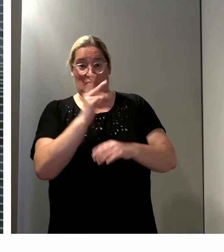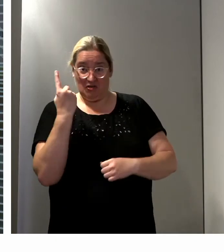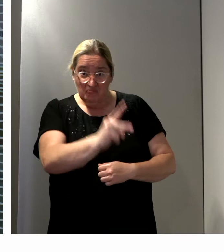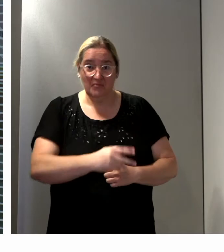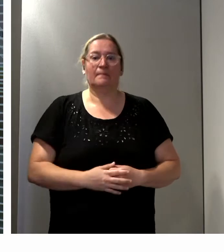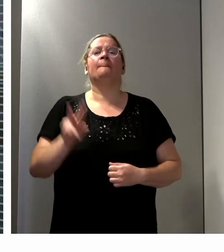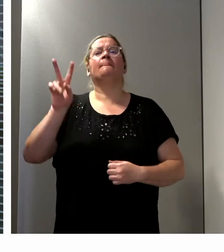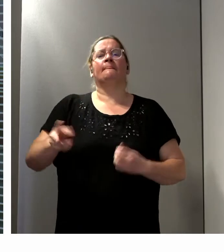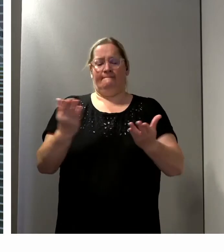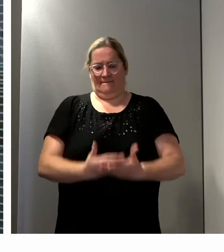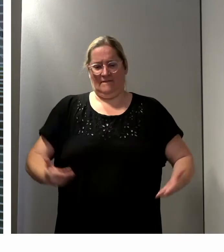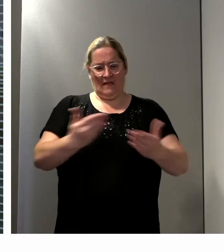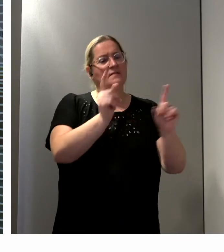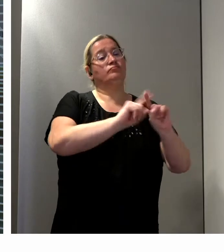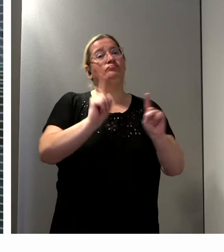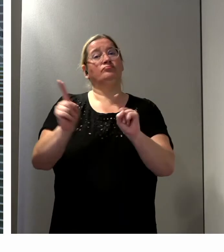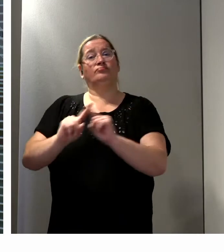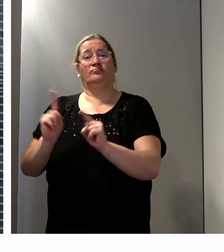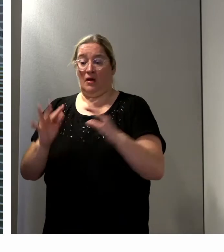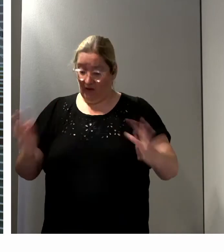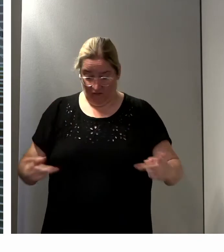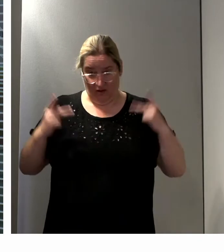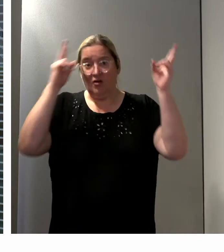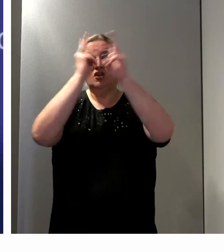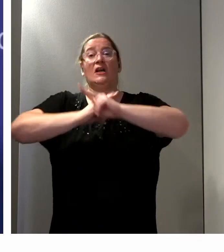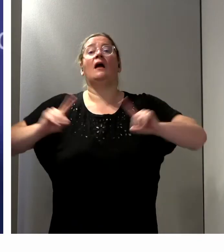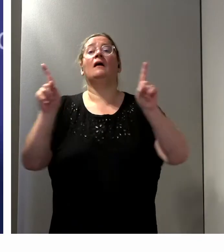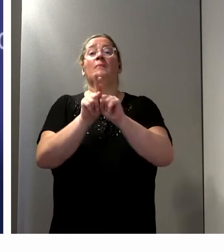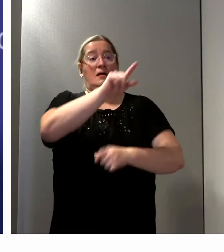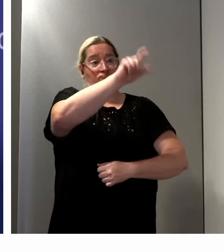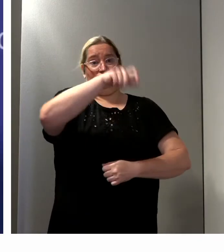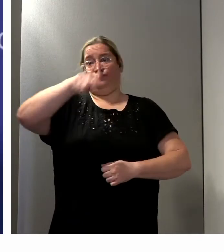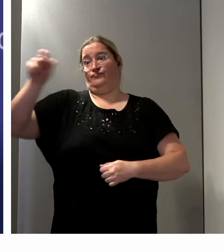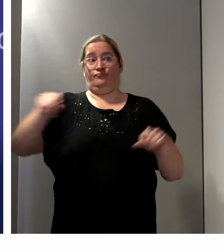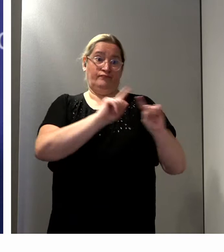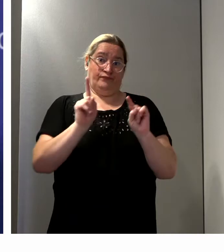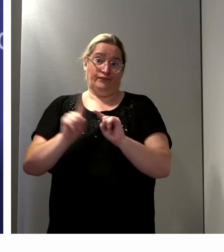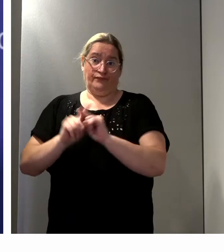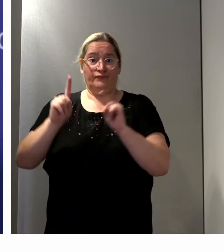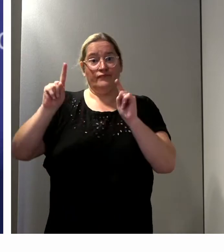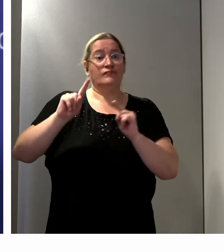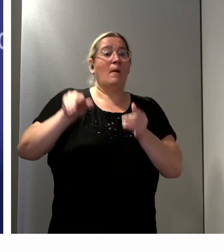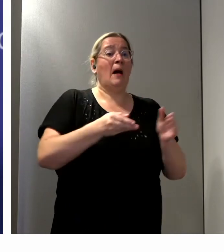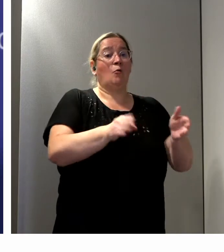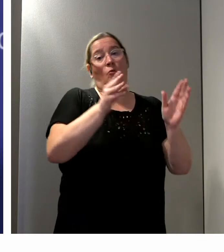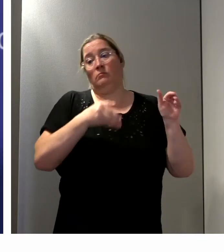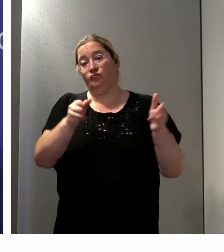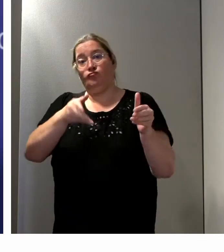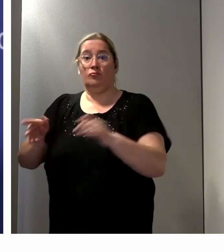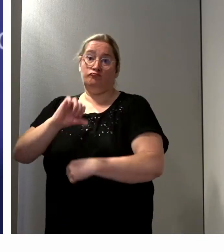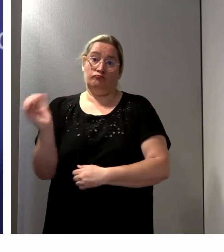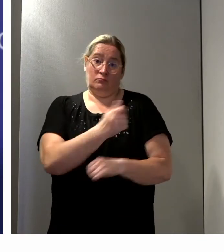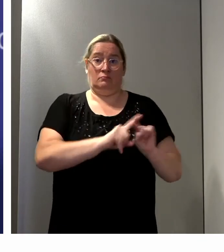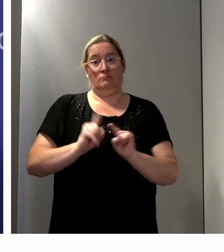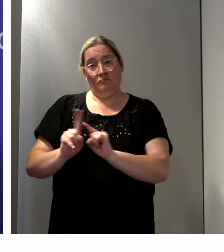vrai que les situations sont très diverses, mais comme dans toute vie, toute personne est confrontée à des parcours de vie